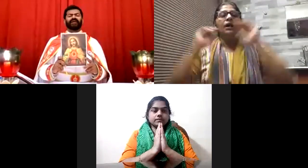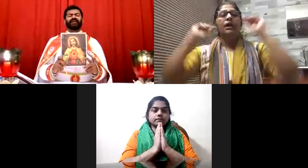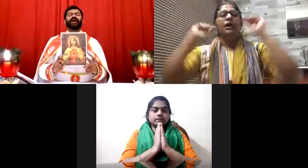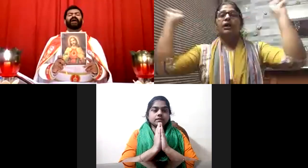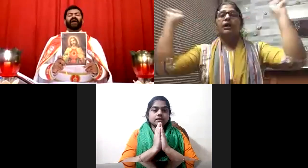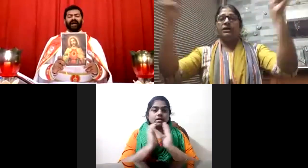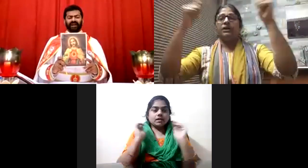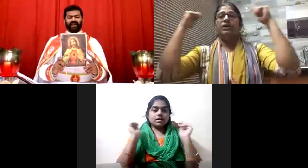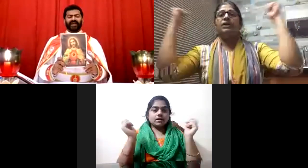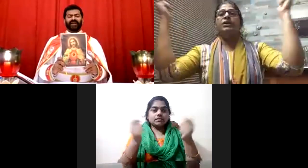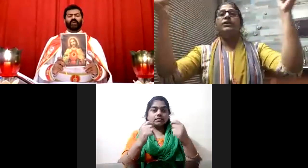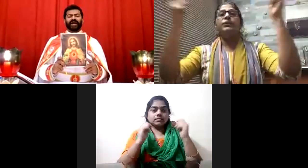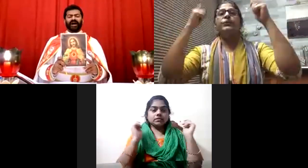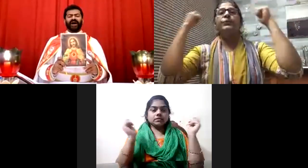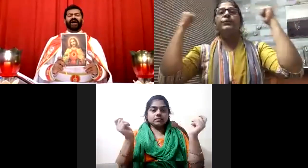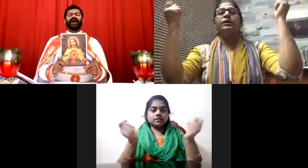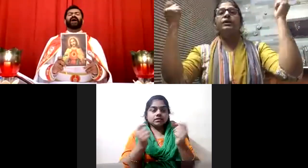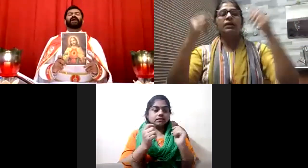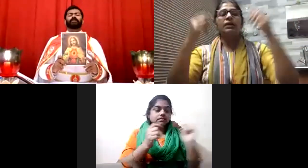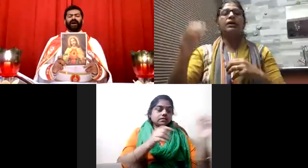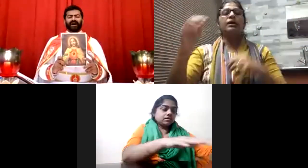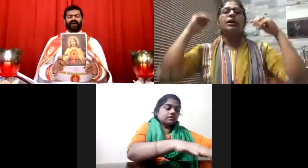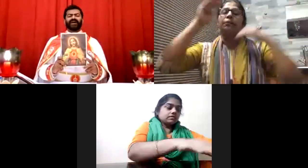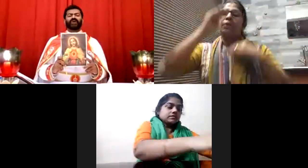ആമേൻ. ഹല്ലേലൂയ